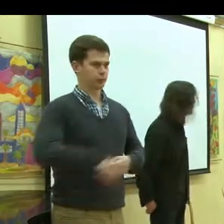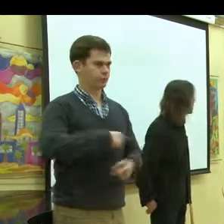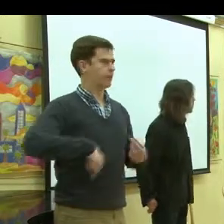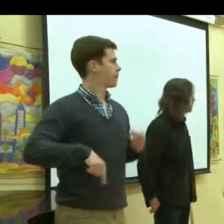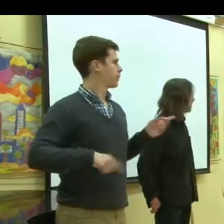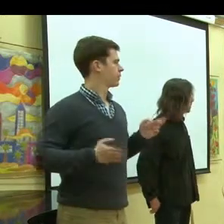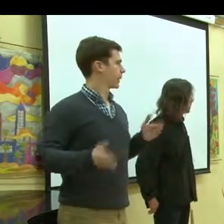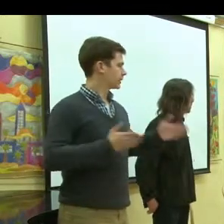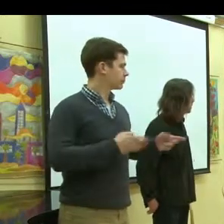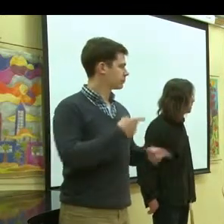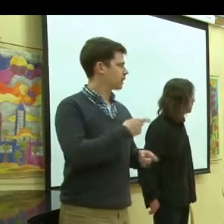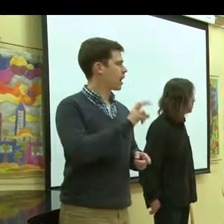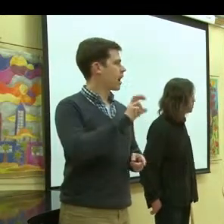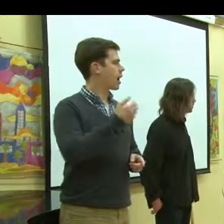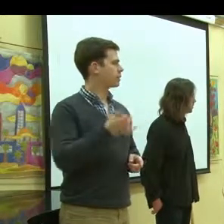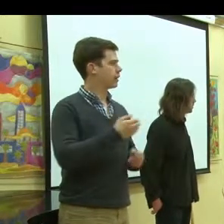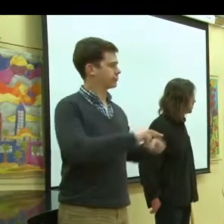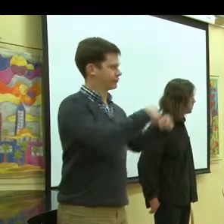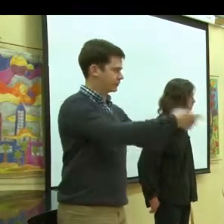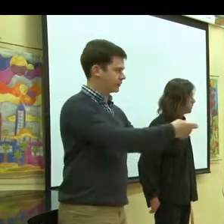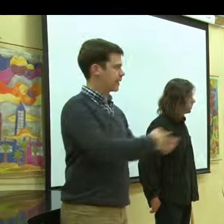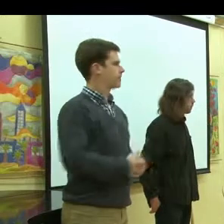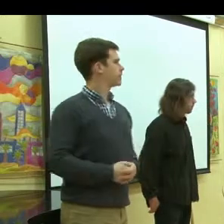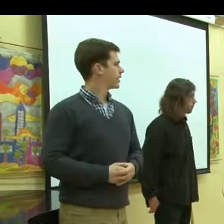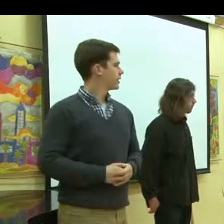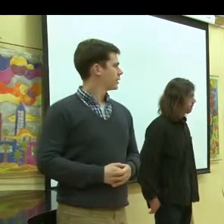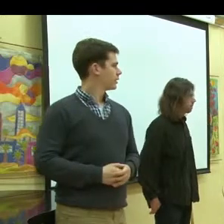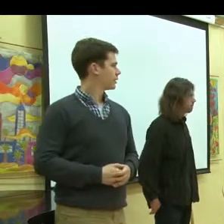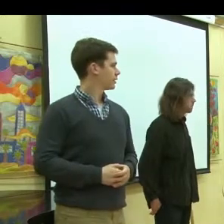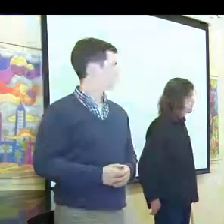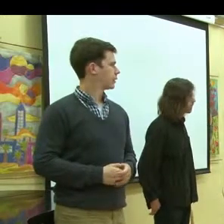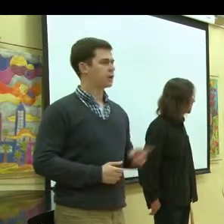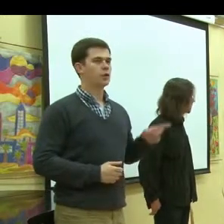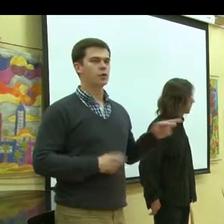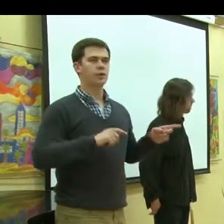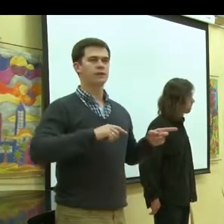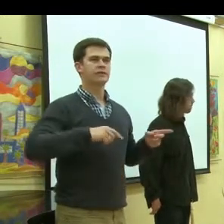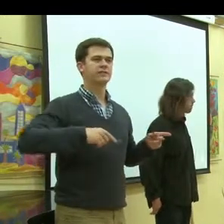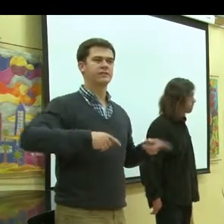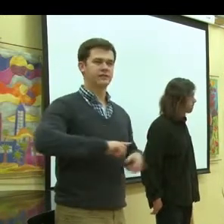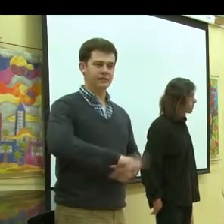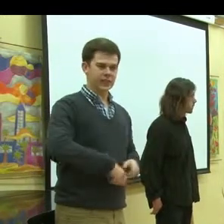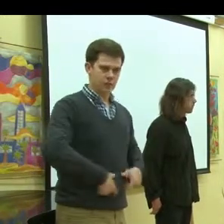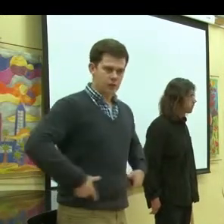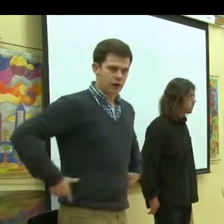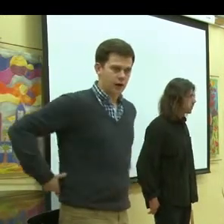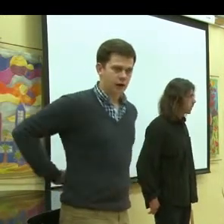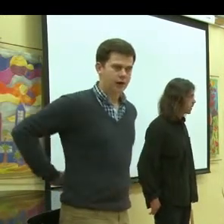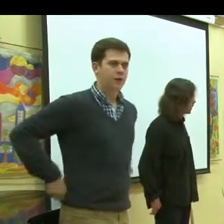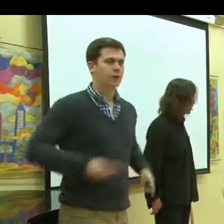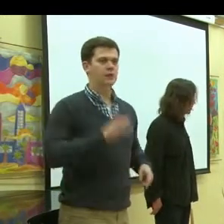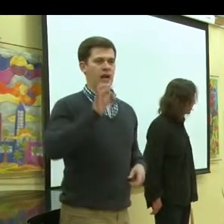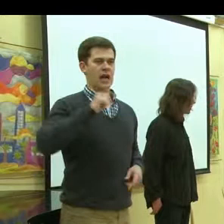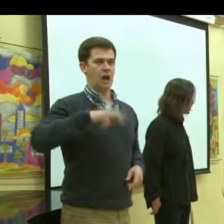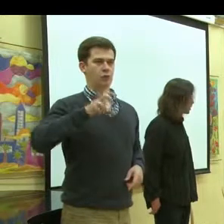Kolejny przedmiot, który otrzyma Hania, tak do Hani trafi i później do reszty Państwa, to jest taka wstęga. Opaska, którą